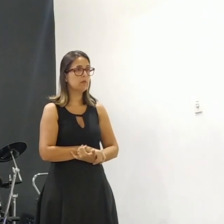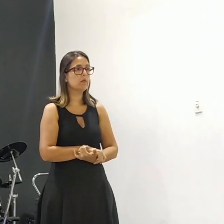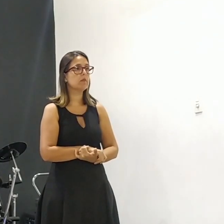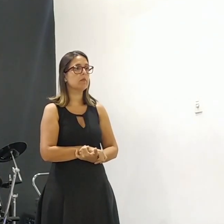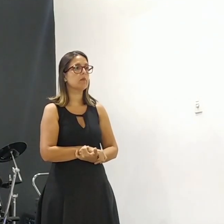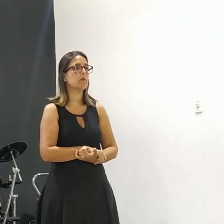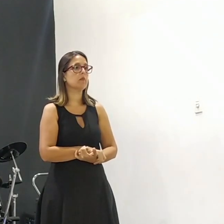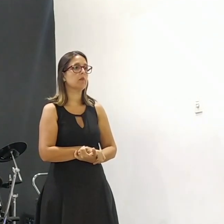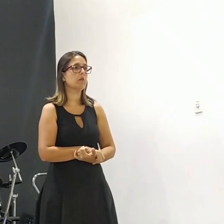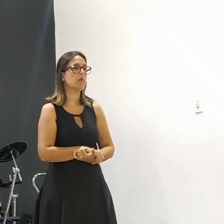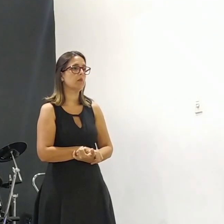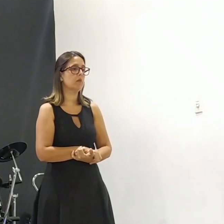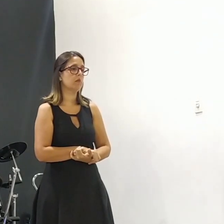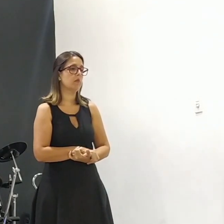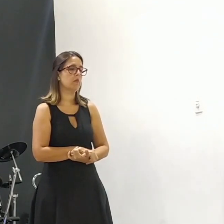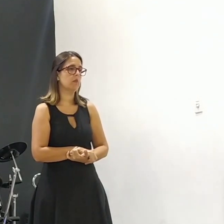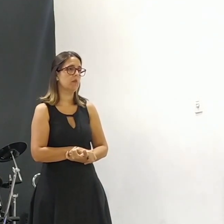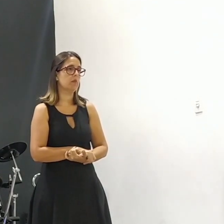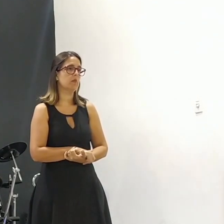Vai falar